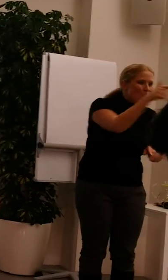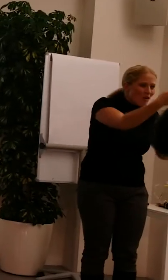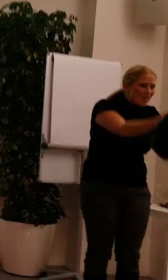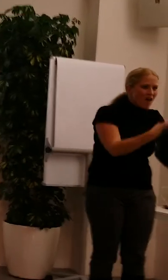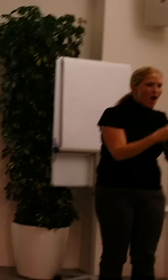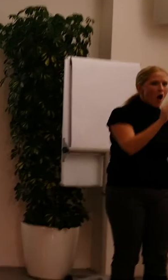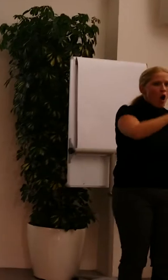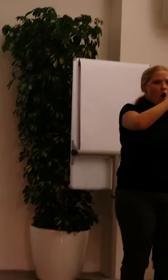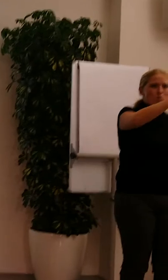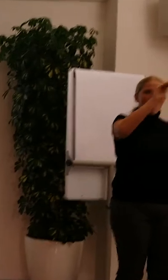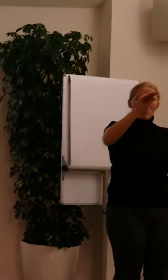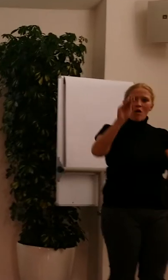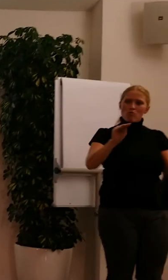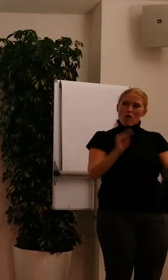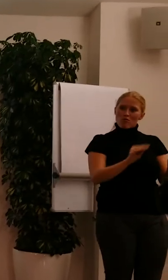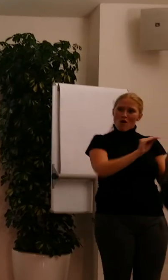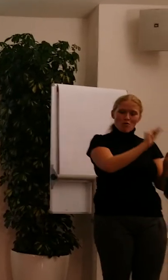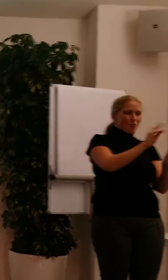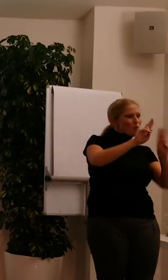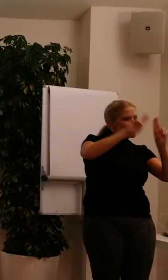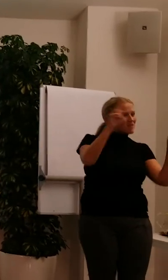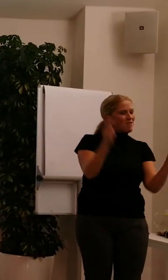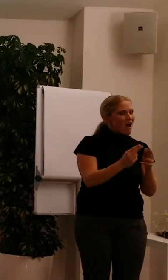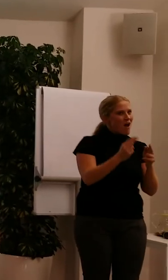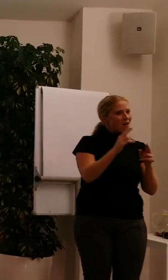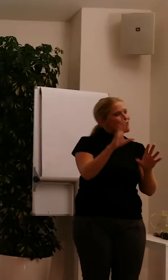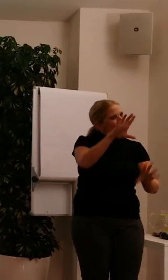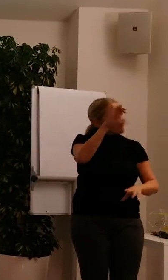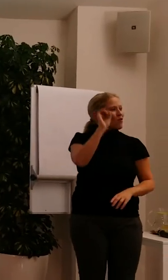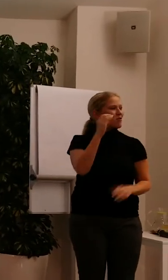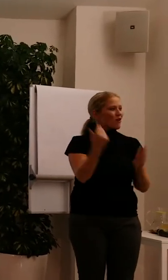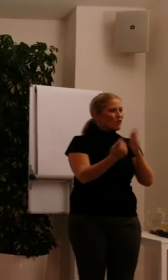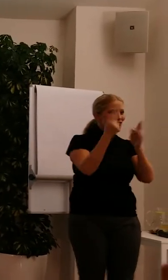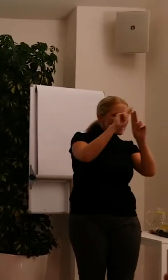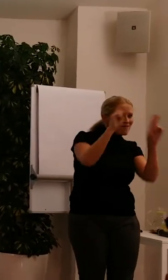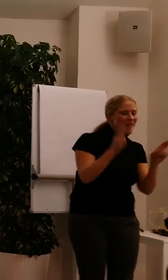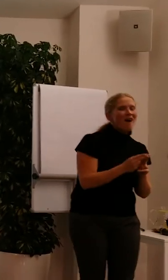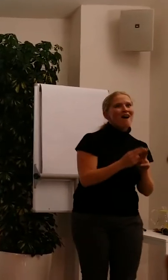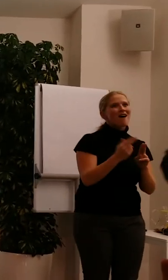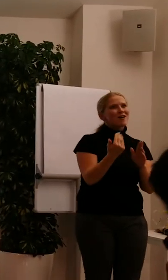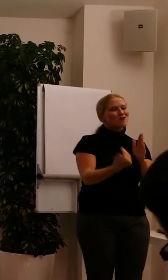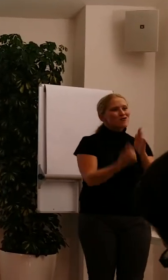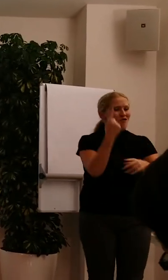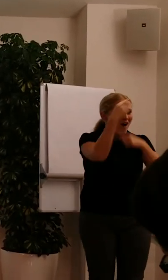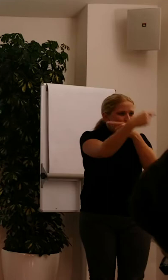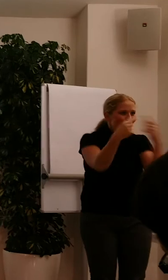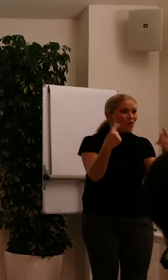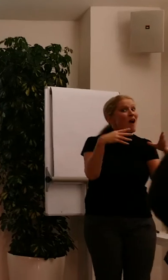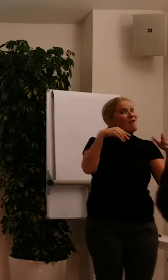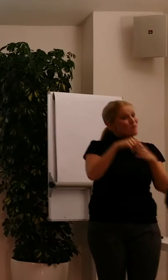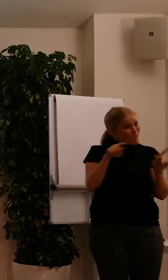a dál, poznávají nové světy, nové kultury a mezi tím se jen tak mimochodem učí číst.